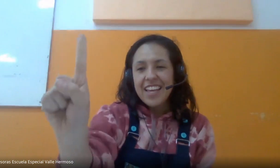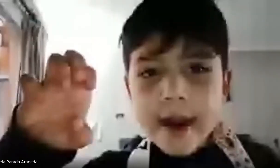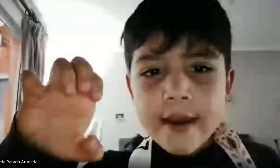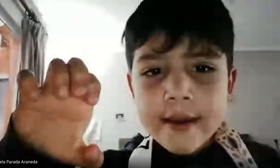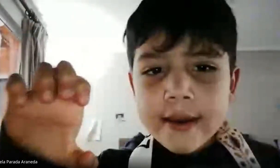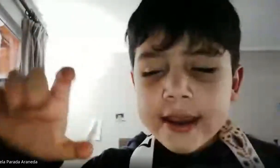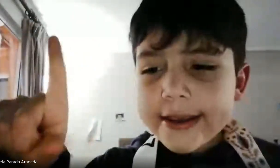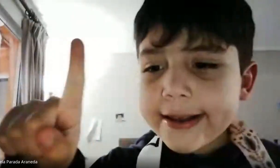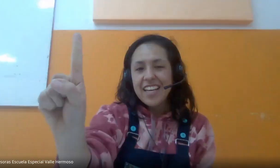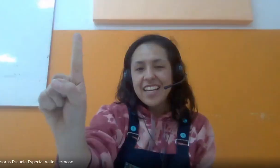I,